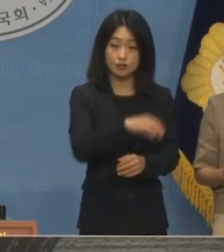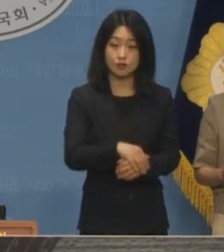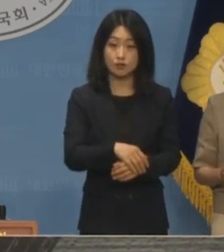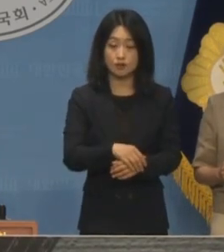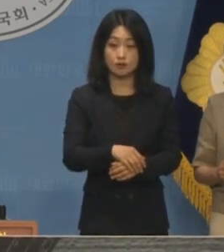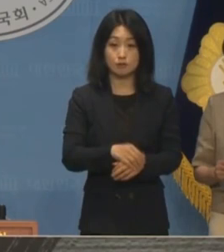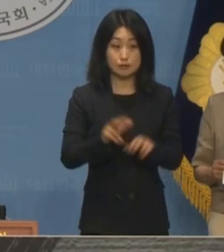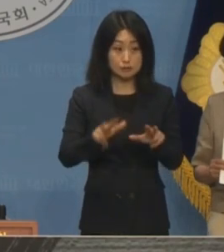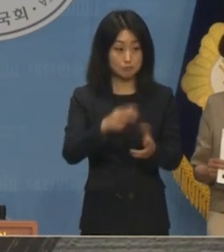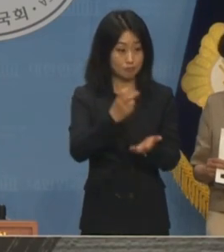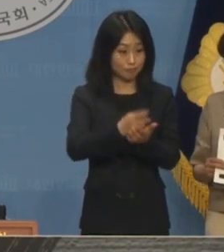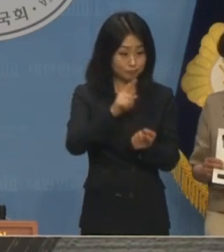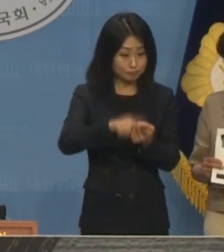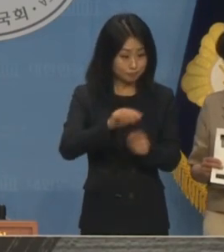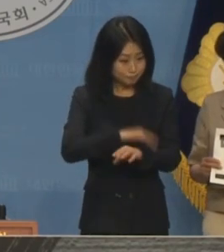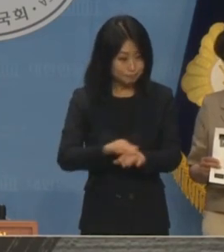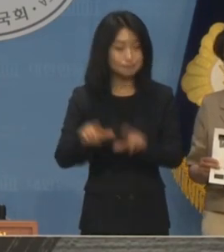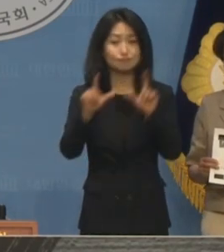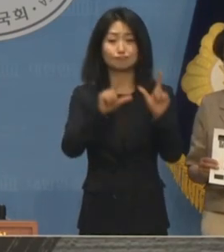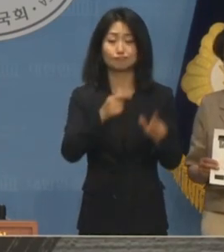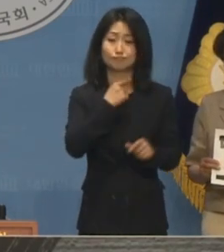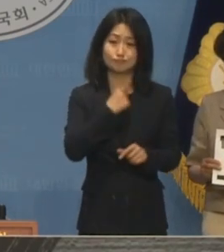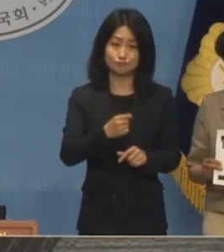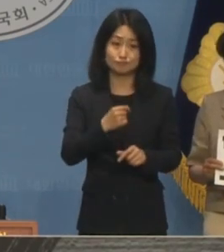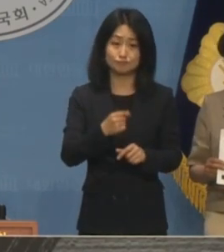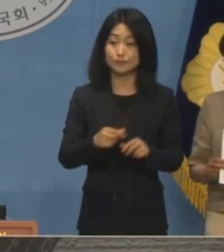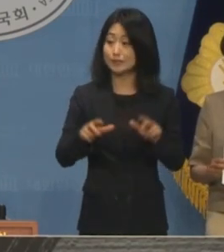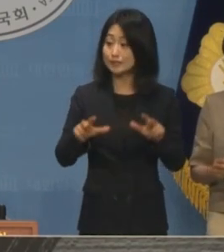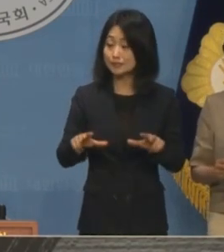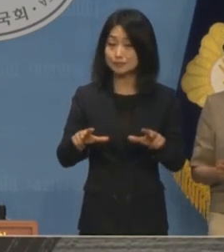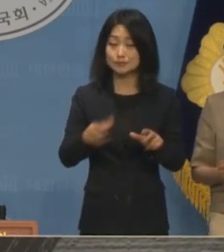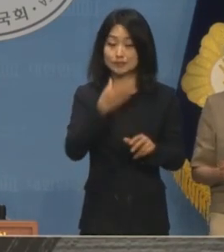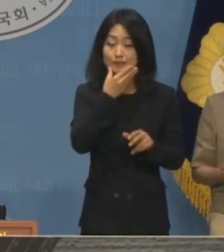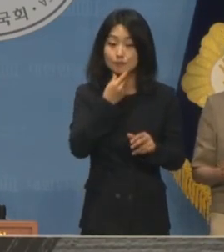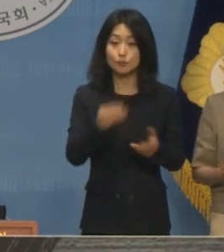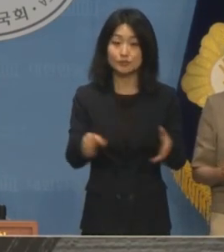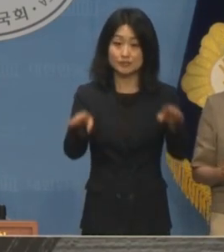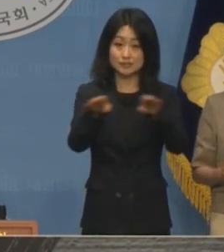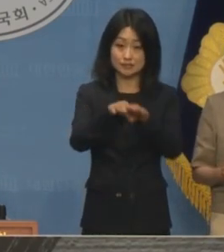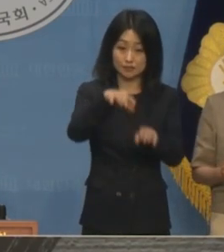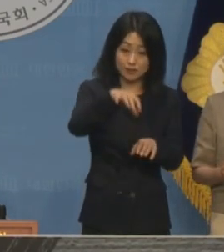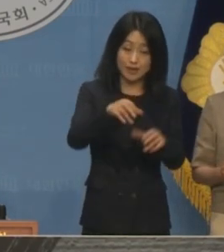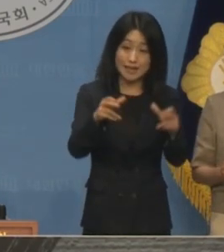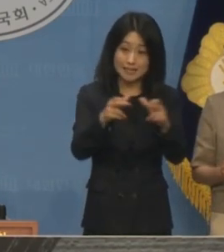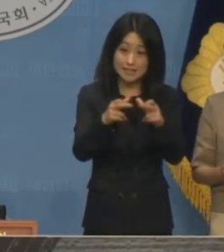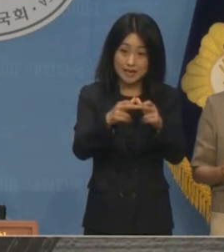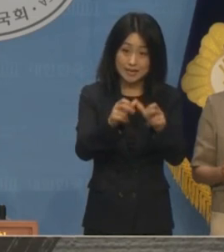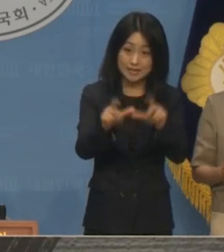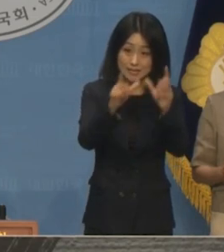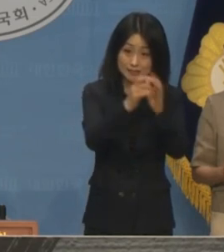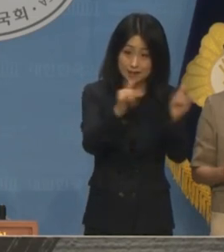잘 시행되어서 시설에서 살고 있는 장애인들의 인권을 보장해 주십시오.